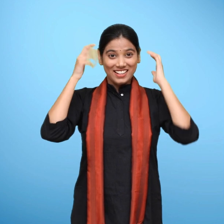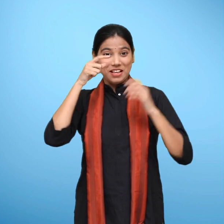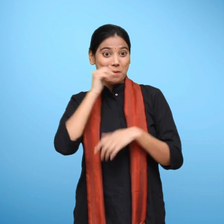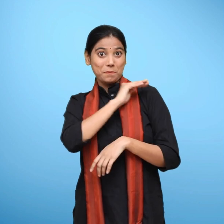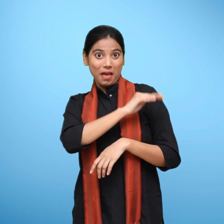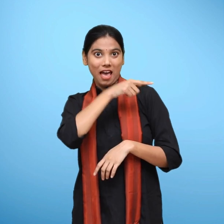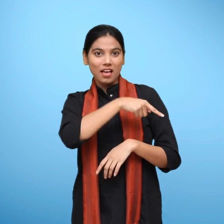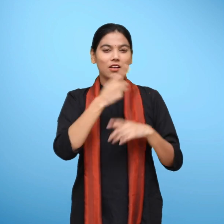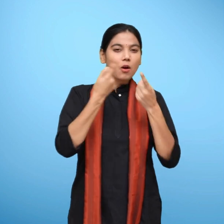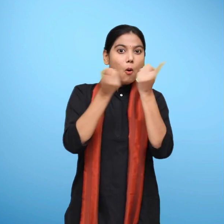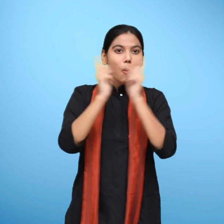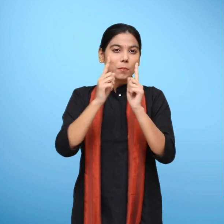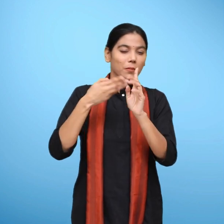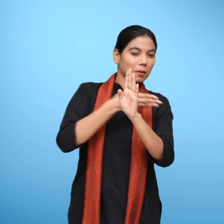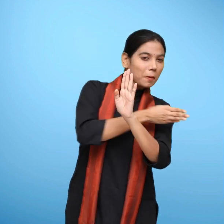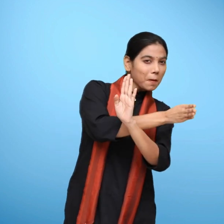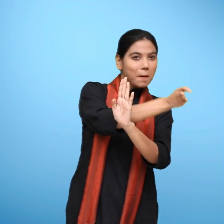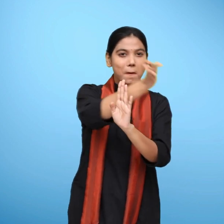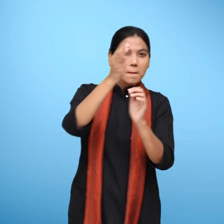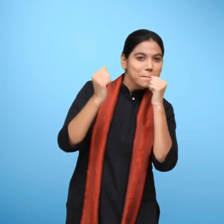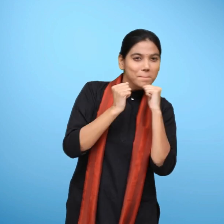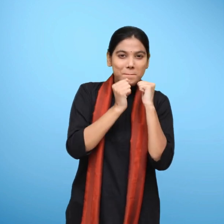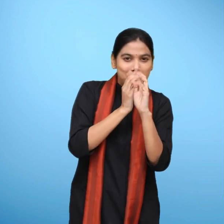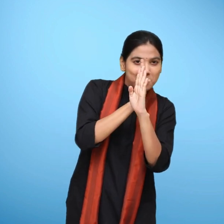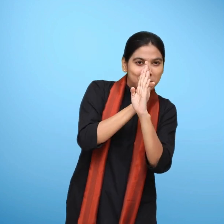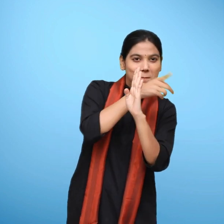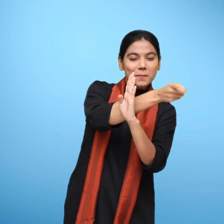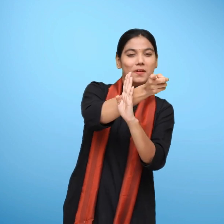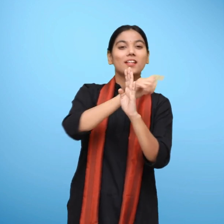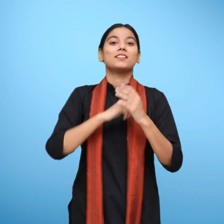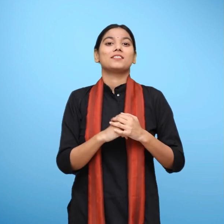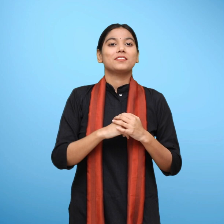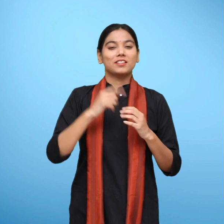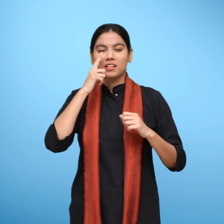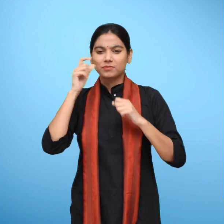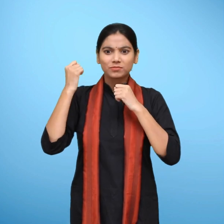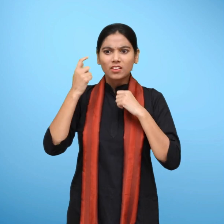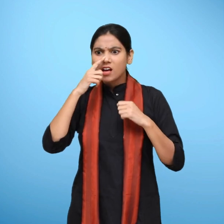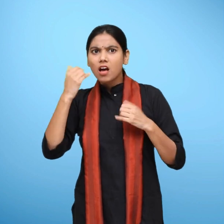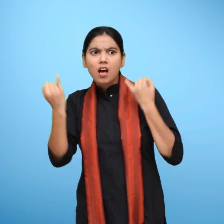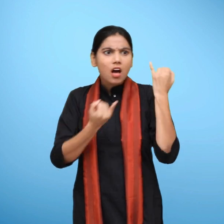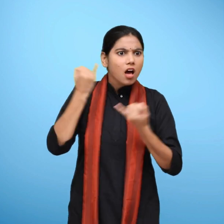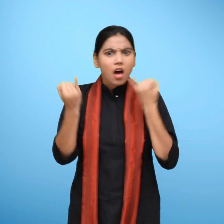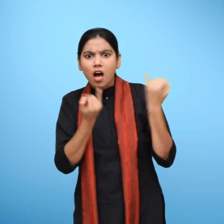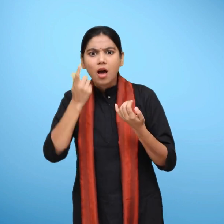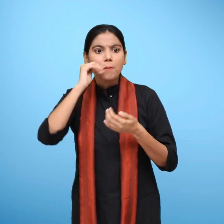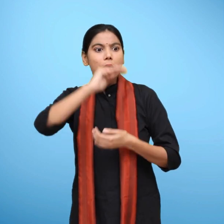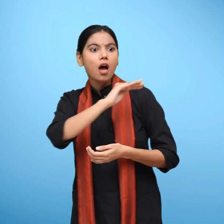भागकर कमरे के किवाड़ के पीछे छिप जाता है मीना उसे ढूंढ लेती है तो वह